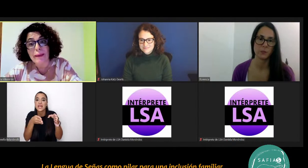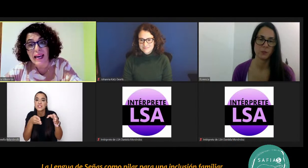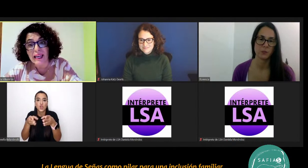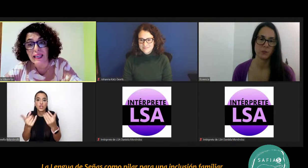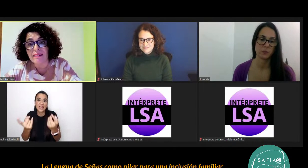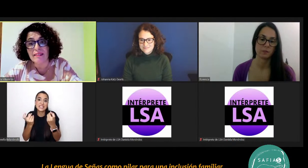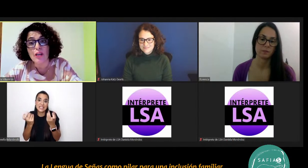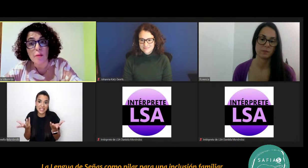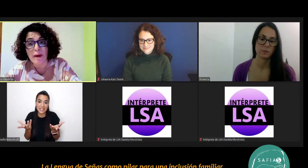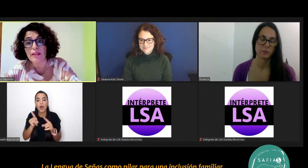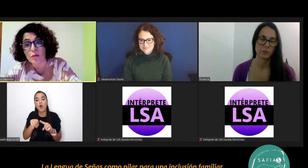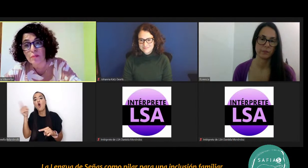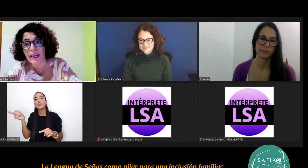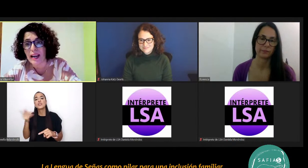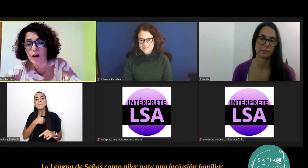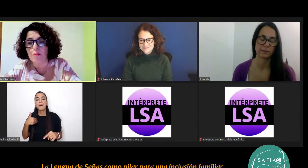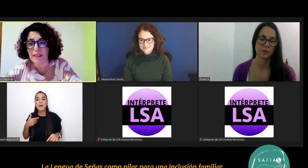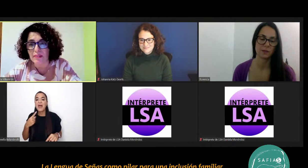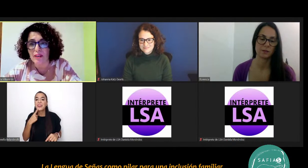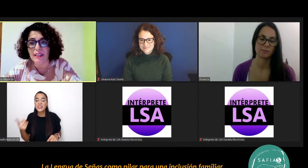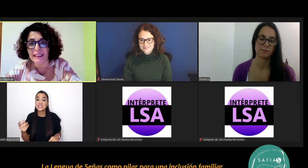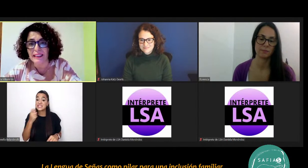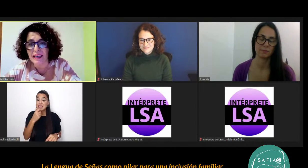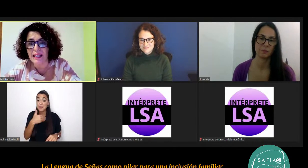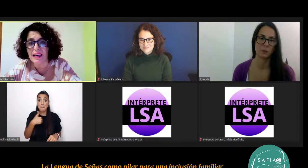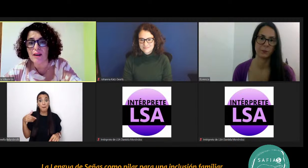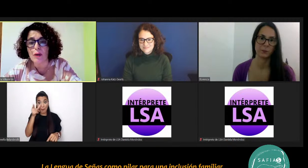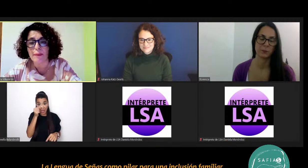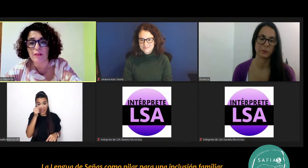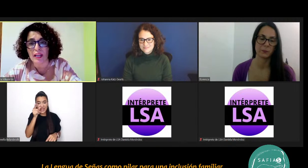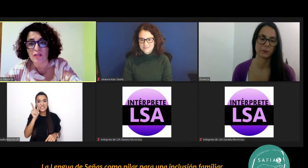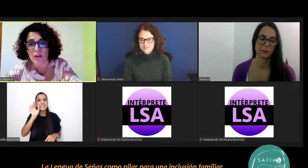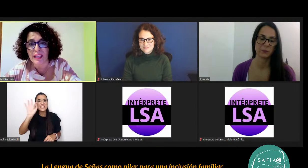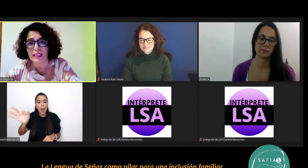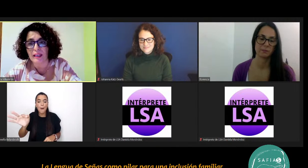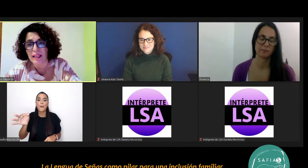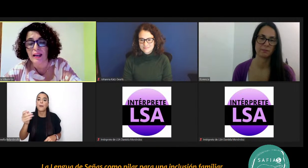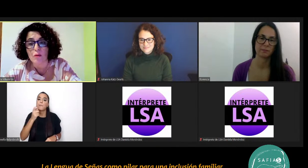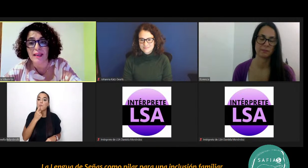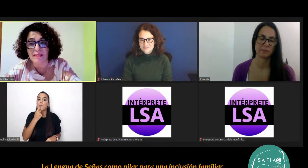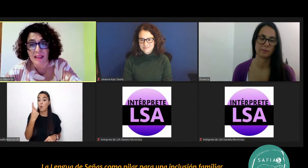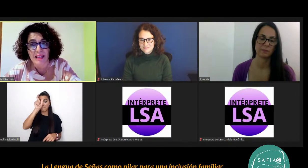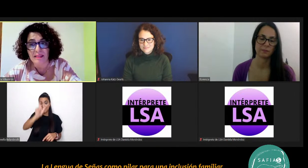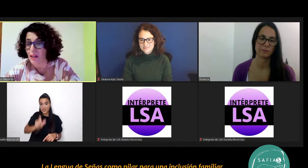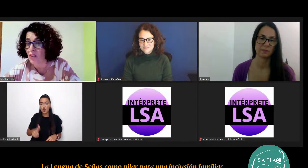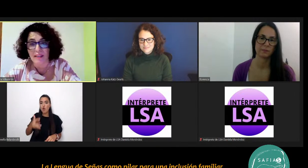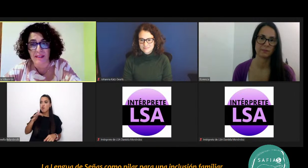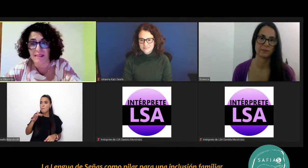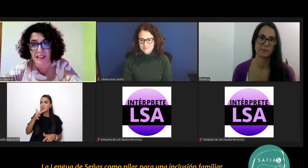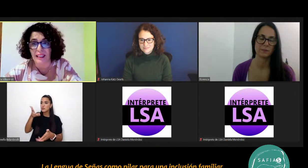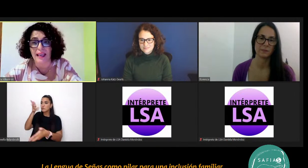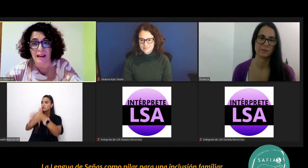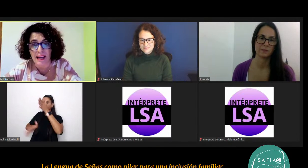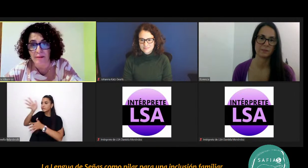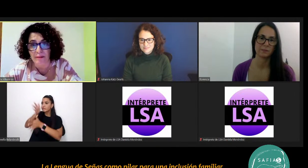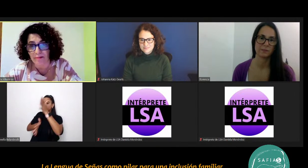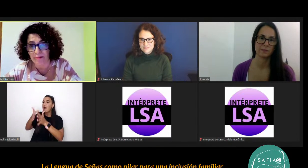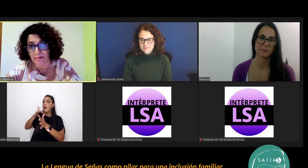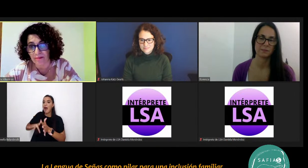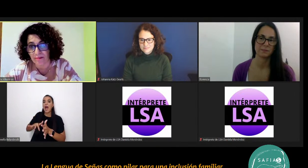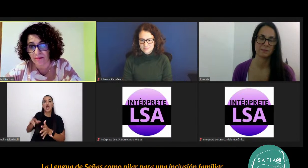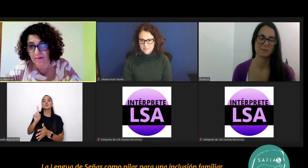Otra mamá que dice, si los padres supieran la comprensión que tiene una persona sorda a través de la lengua de señas, no les exigirían